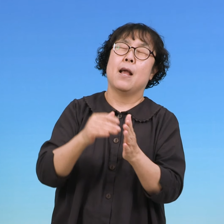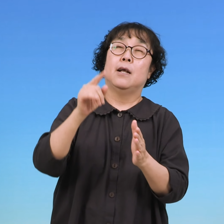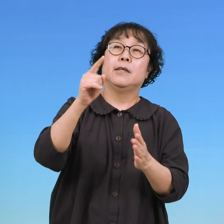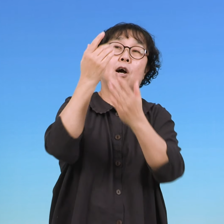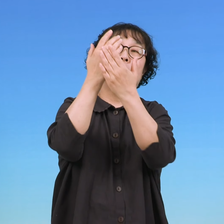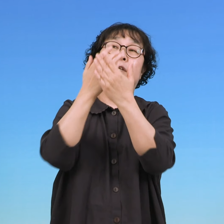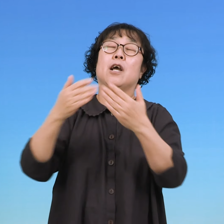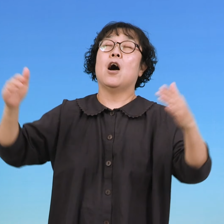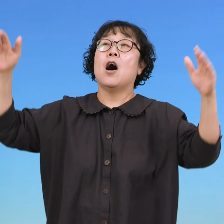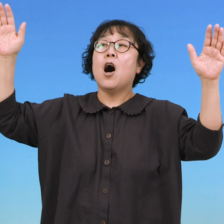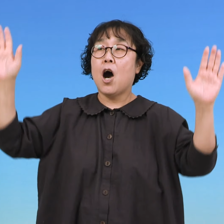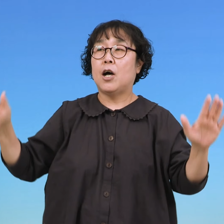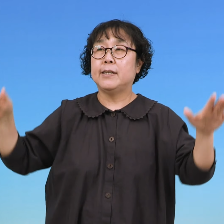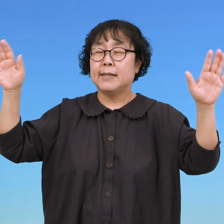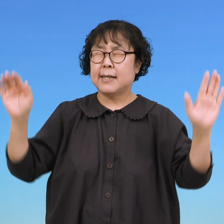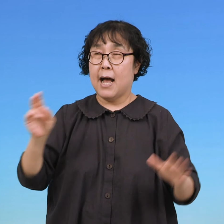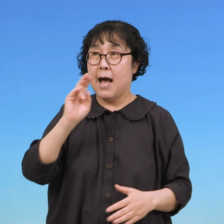저 천사여